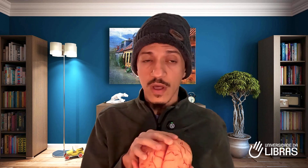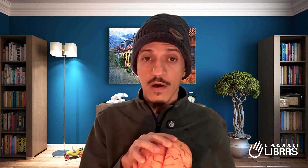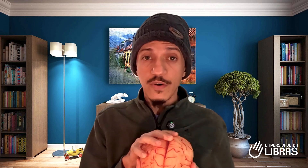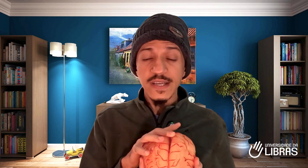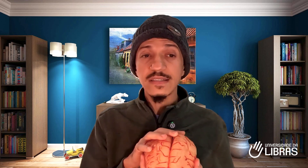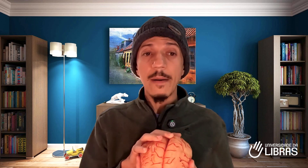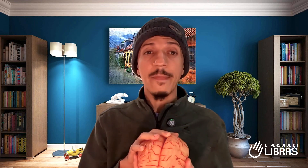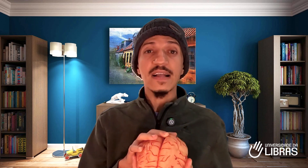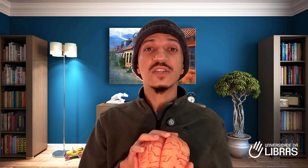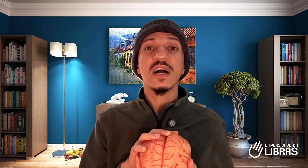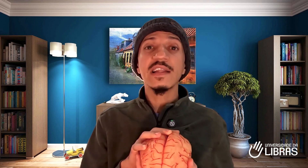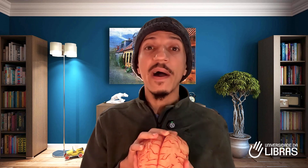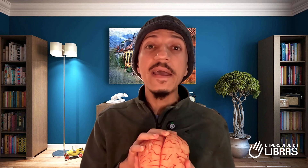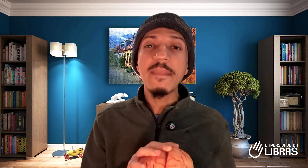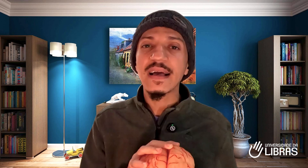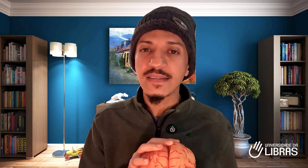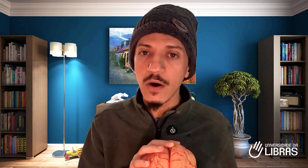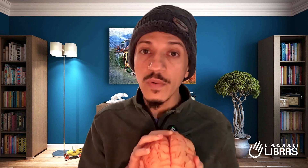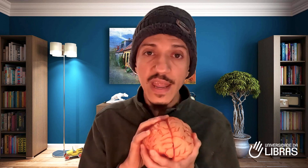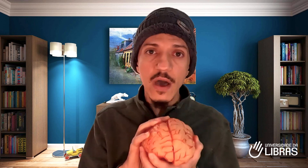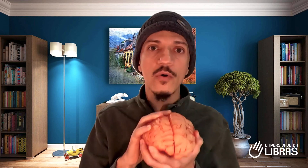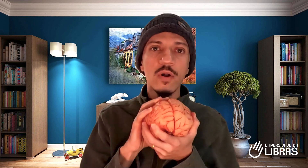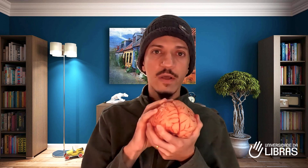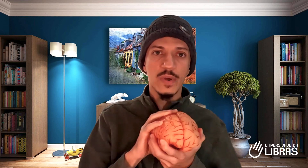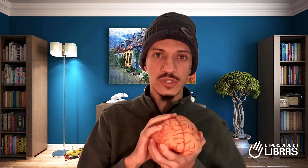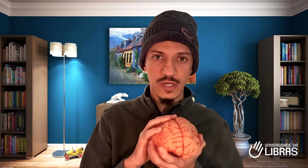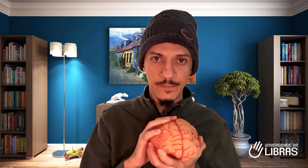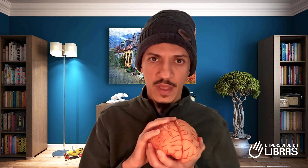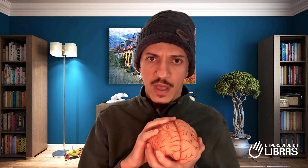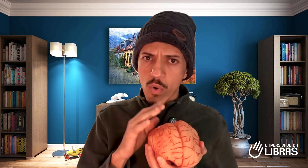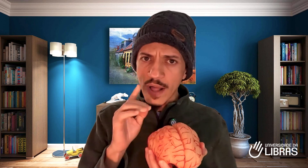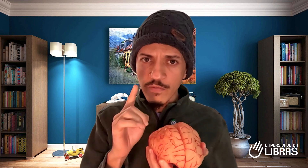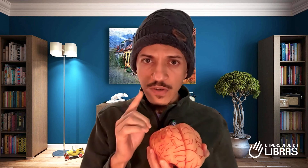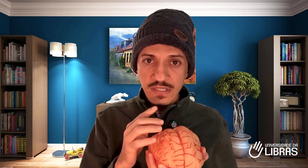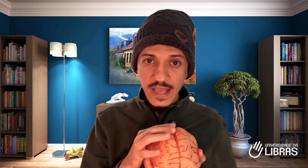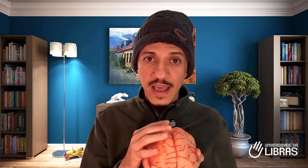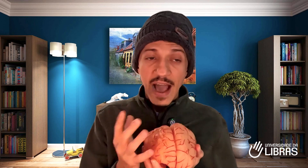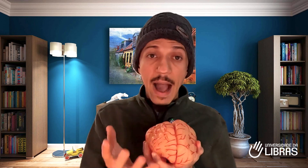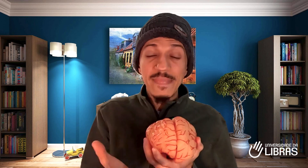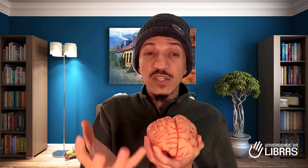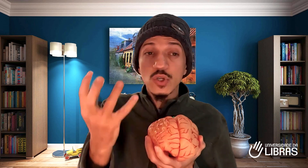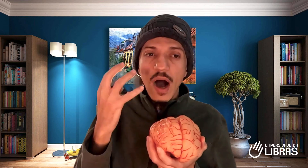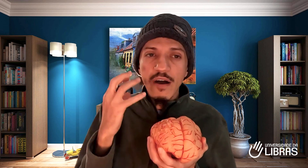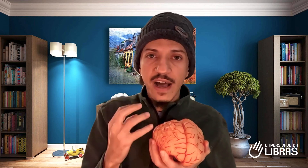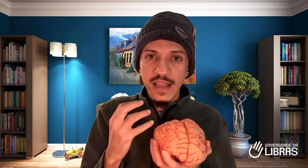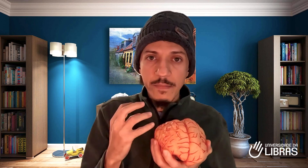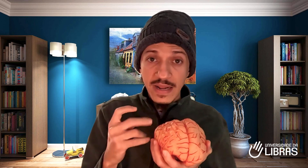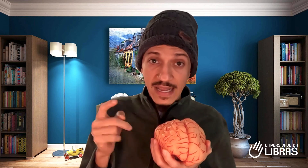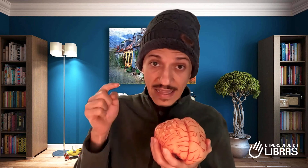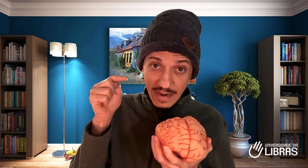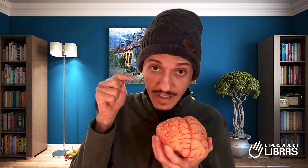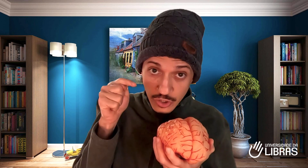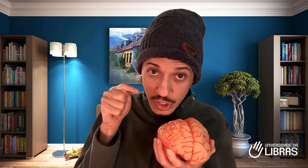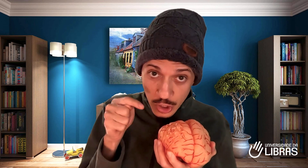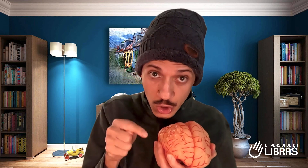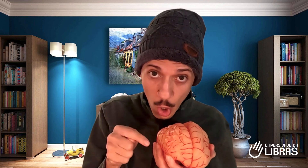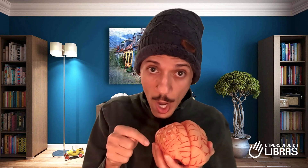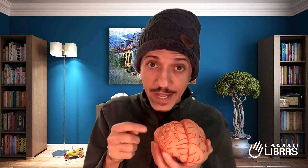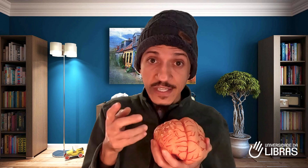você está praticando a imersão neurolinguística. Quando você absorve a Libras através de histórias e